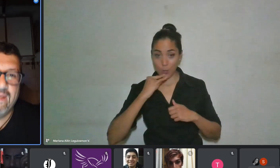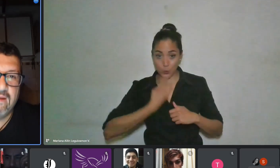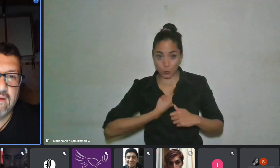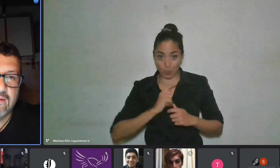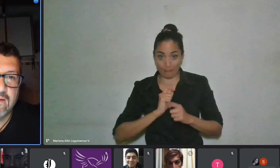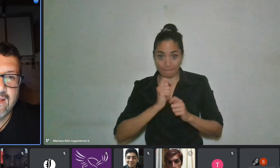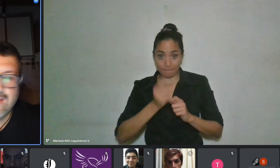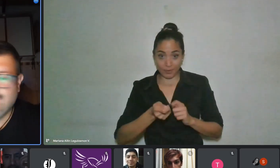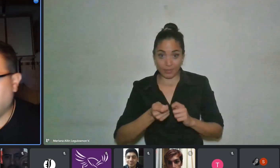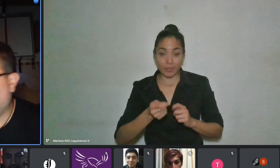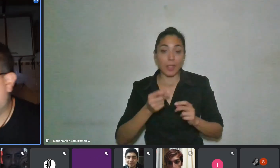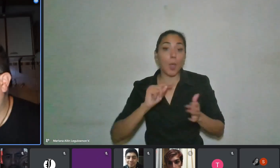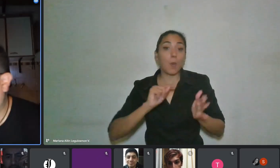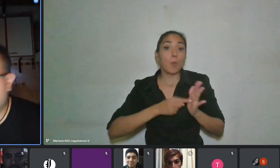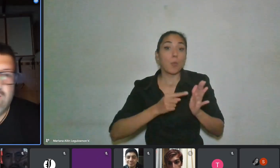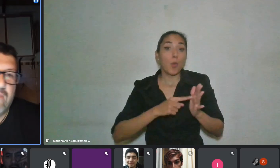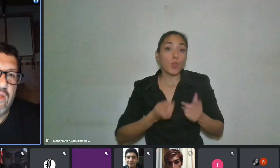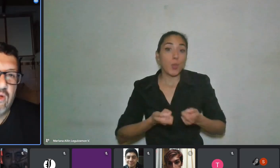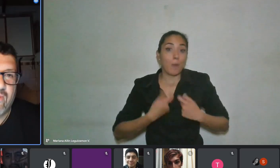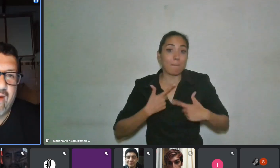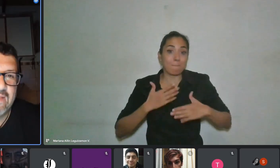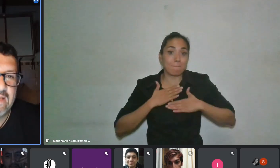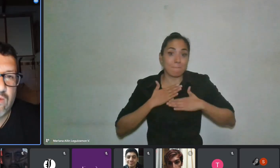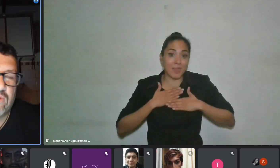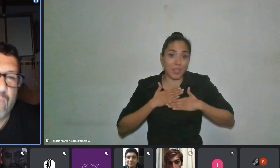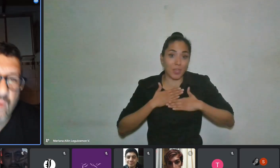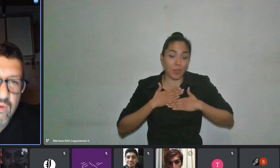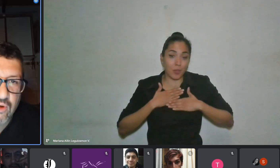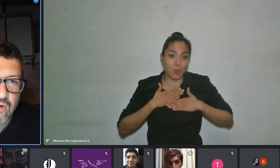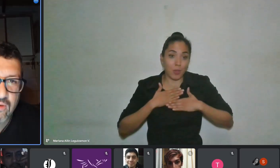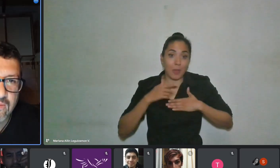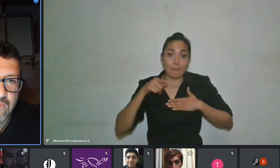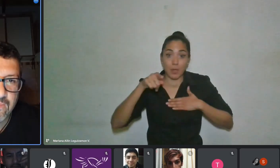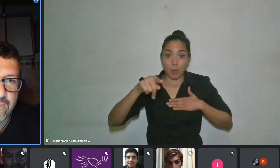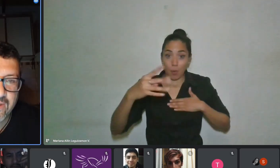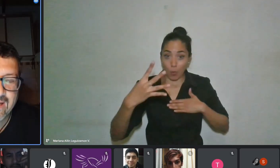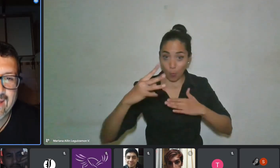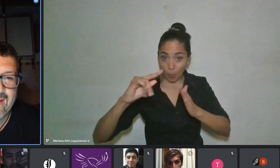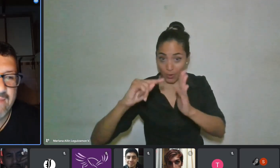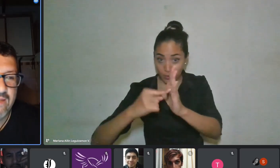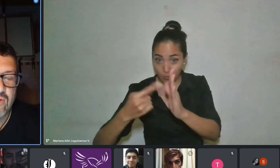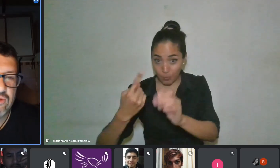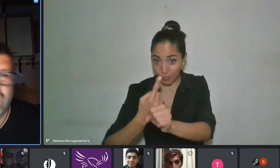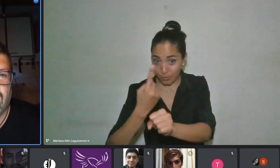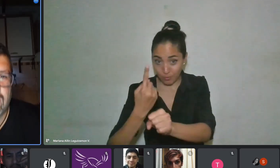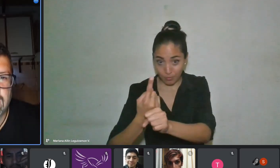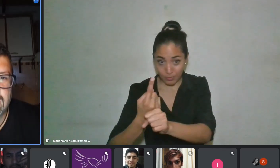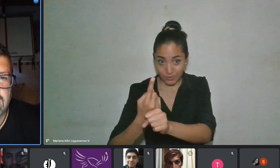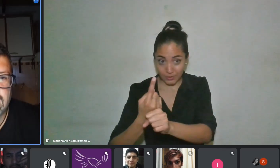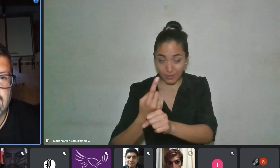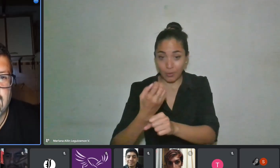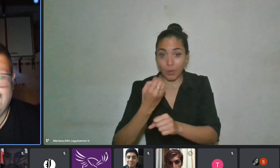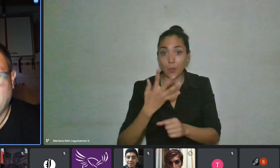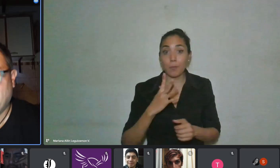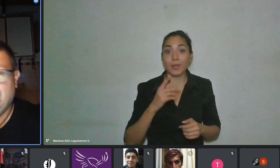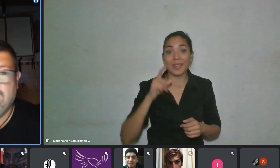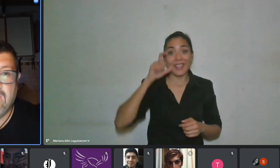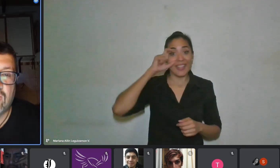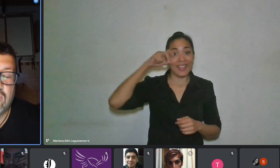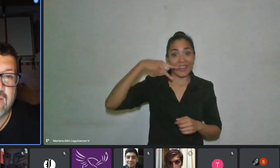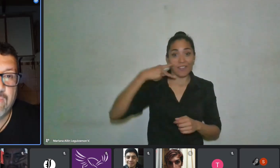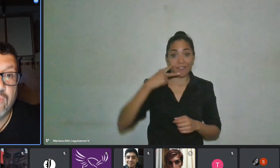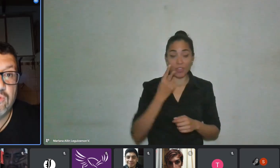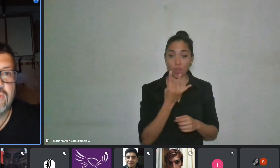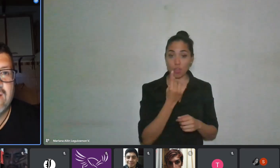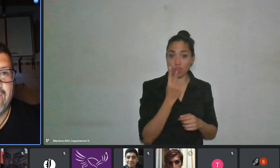para mí. Pero vos en el envido no me vas a meter 4 puntos, porque el envido son 2. El real envido